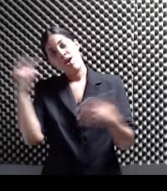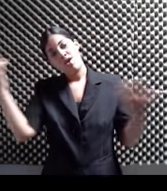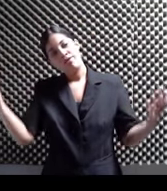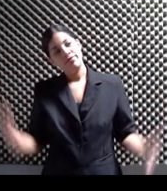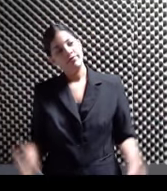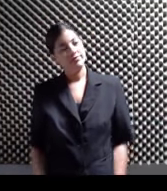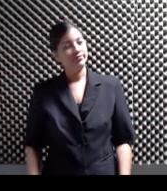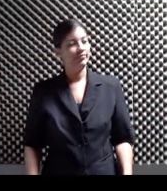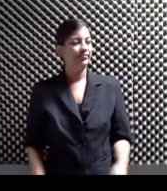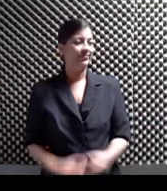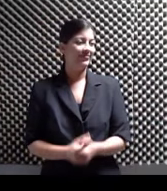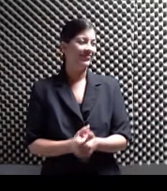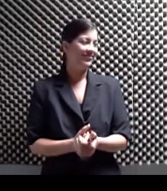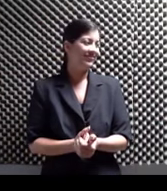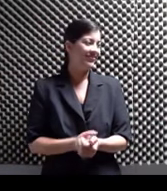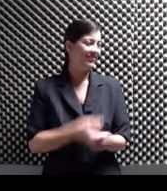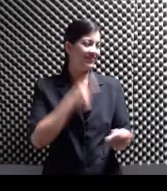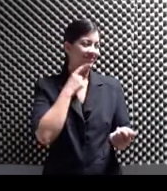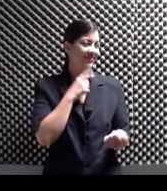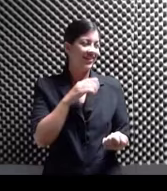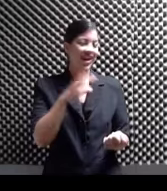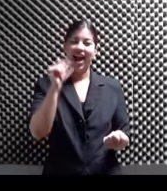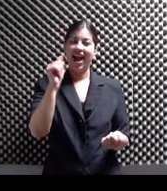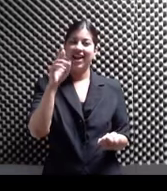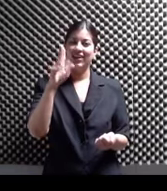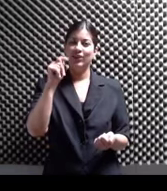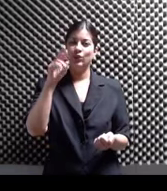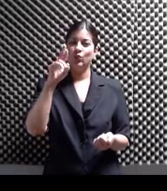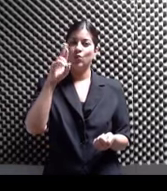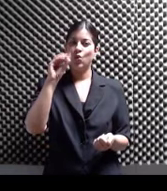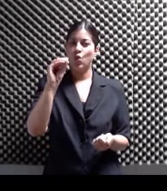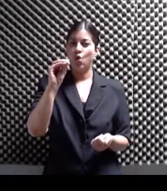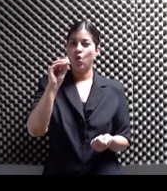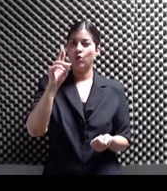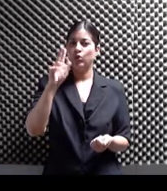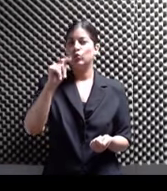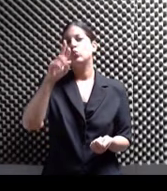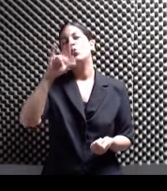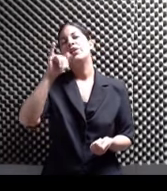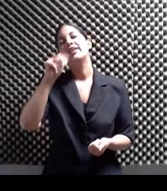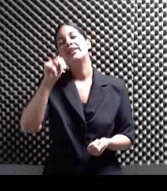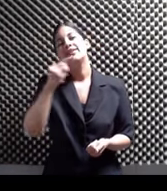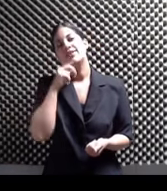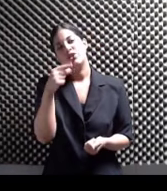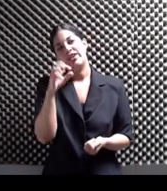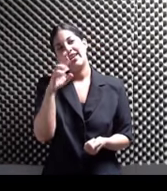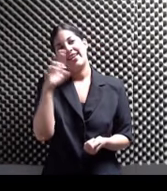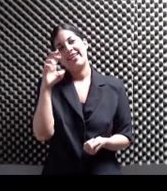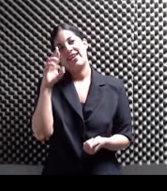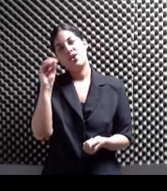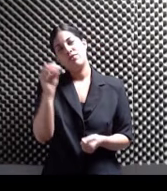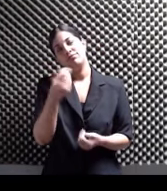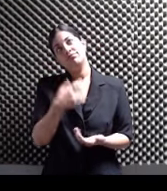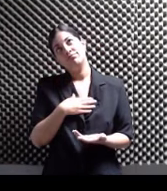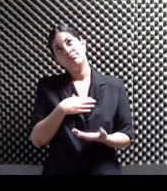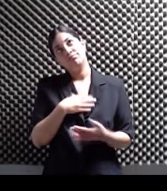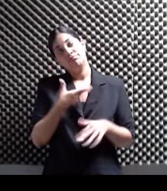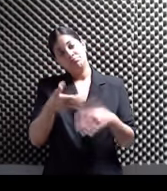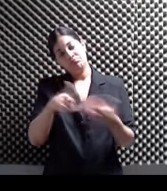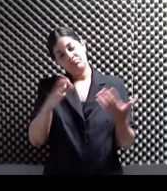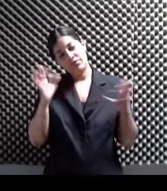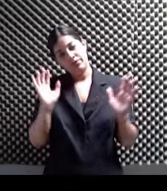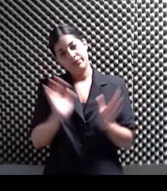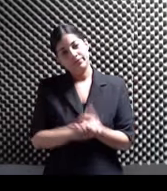El patriarca del tenido. Don Arturo Turín, Guerrero Rodríguez, ¿verdad? Que en paz descanse. Nos acompaña entonces